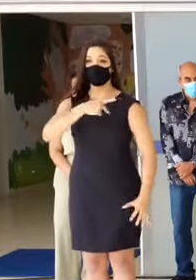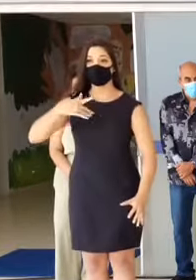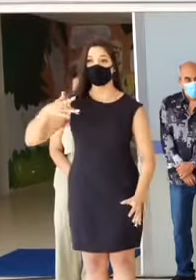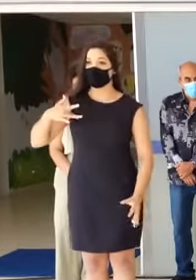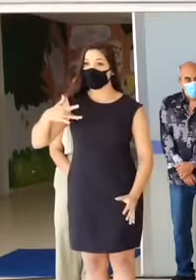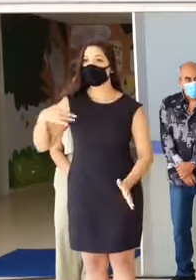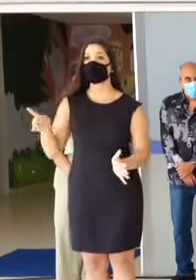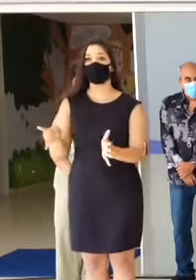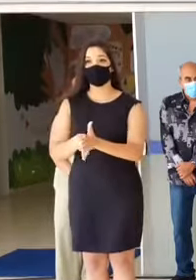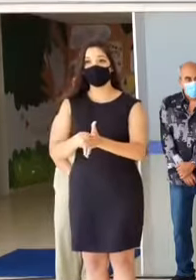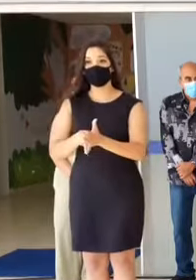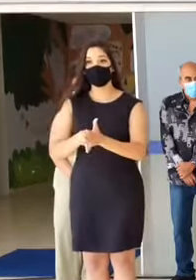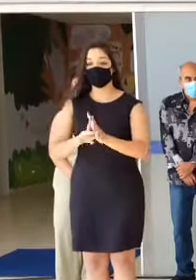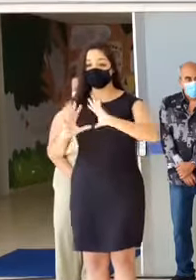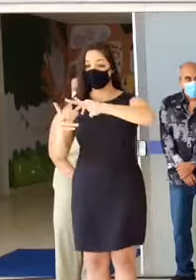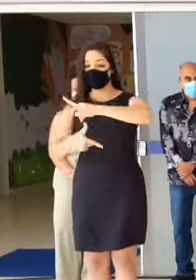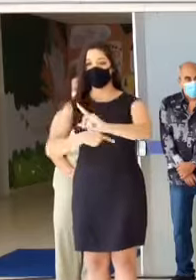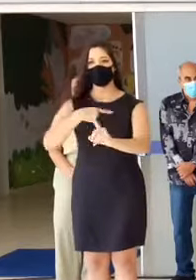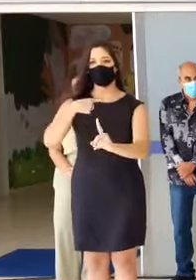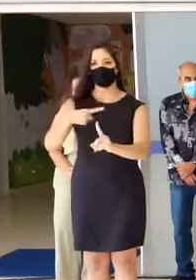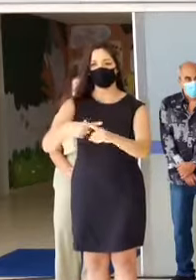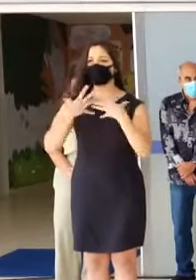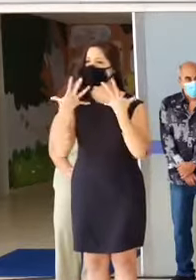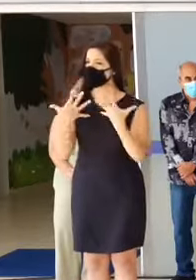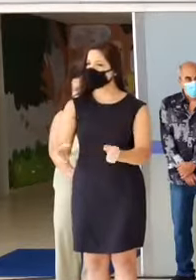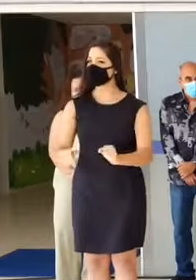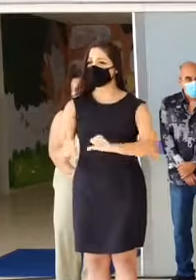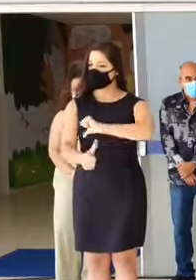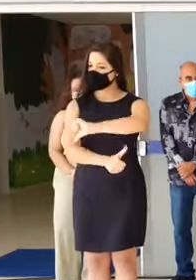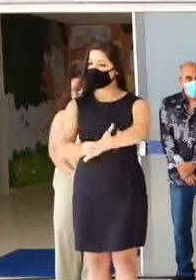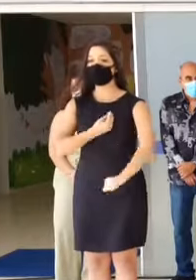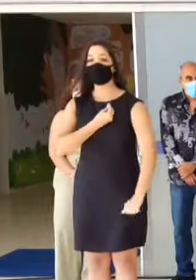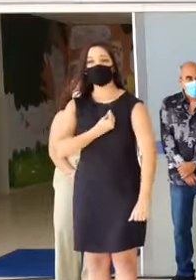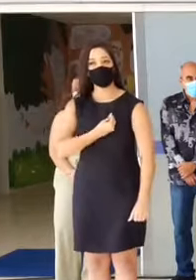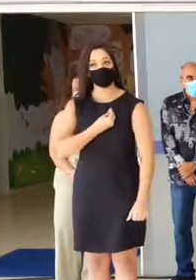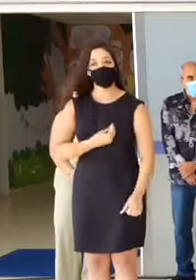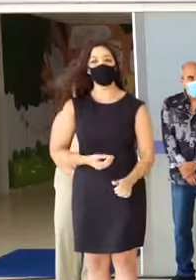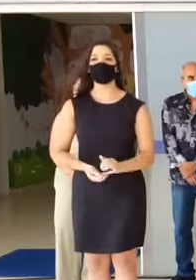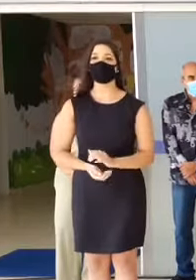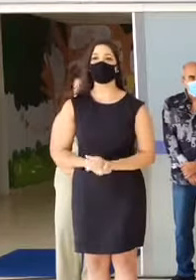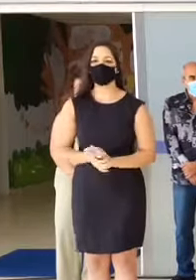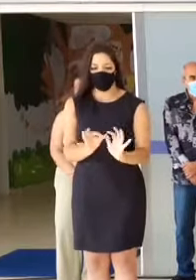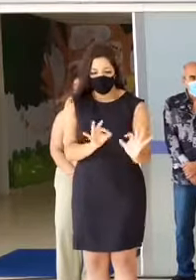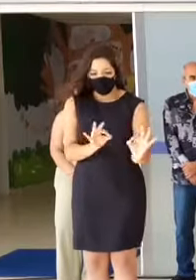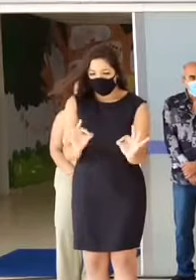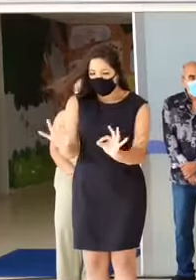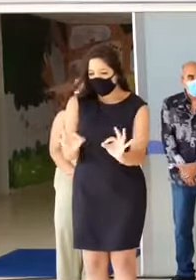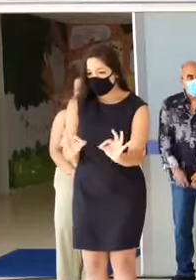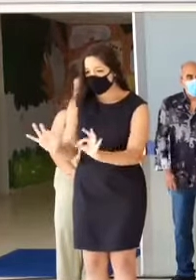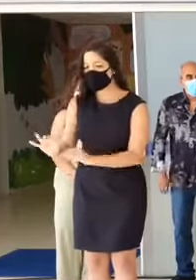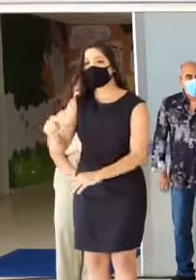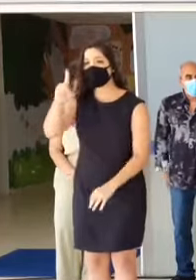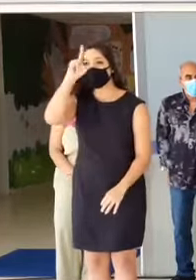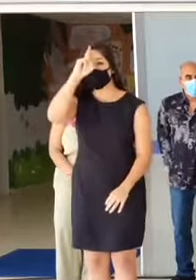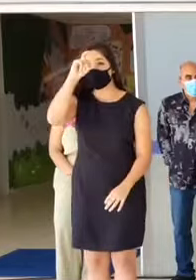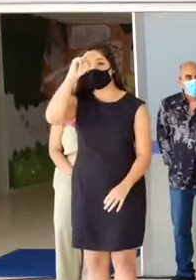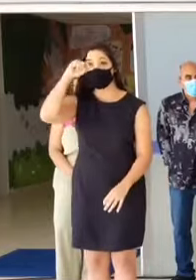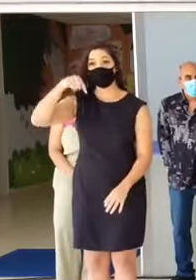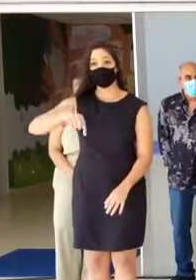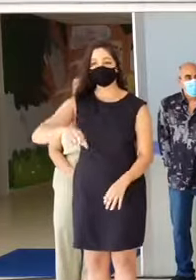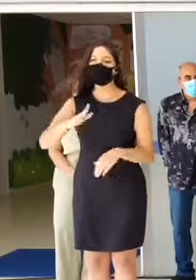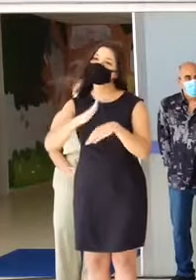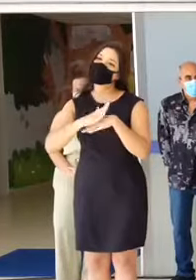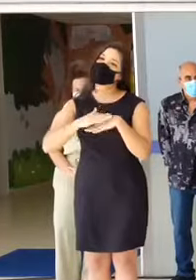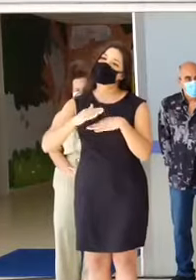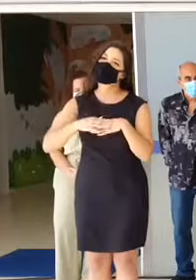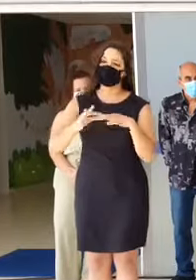missão, que embarcou neste desafio de transformar vidas e preparou este centro de internação pediátrico com tanto